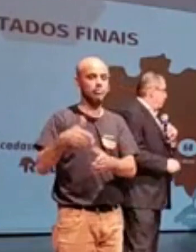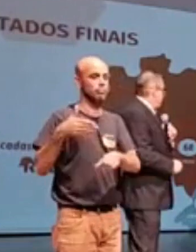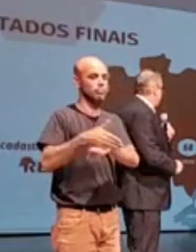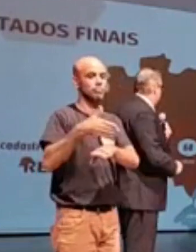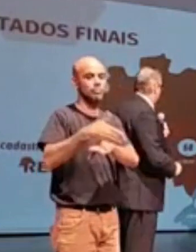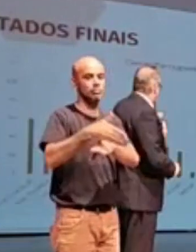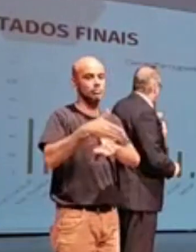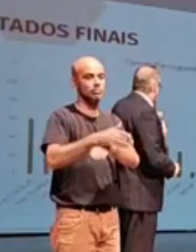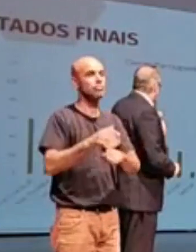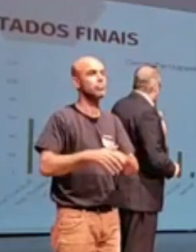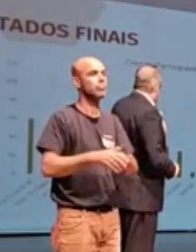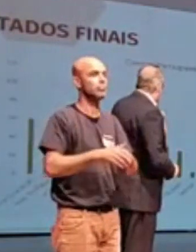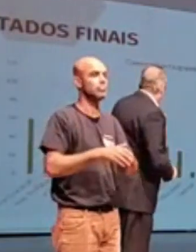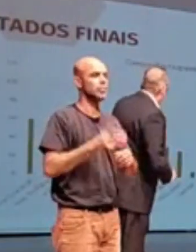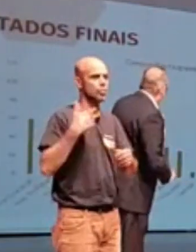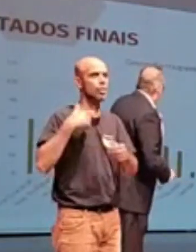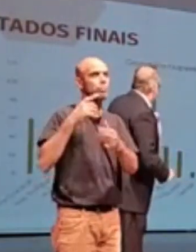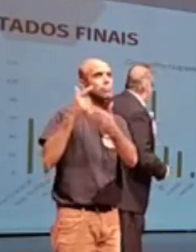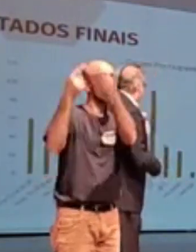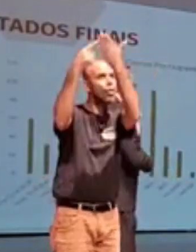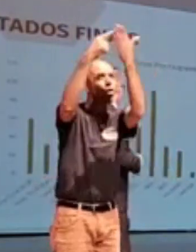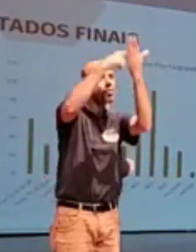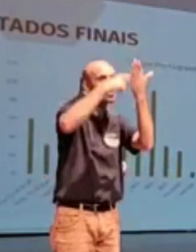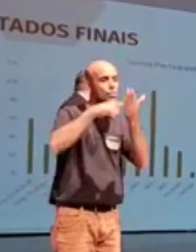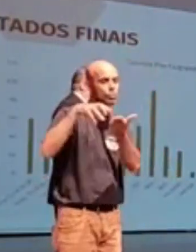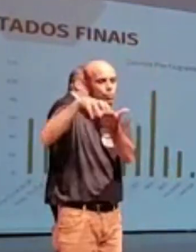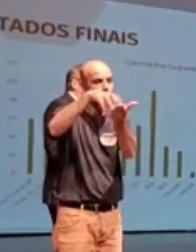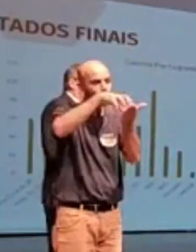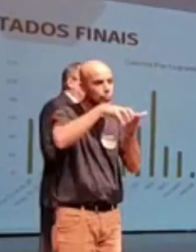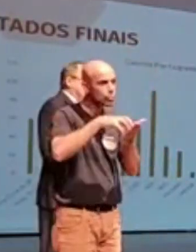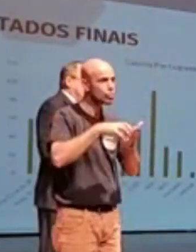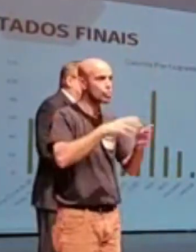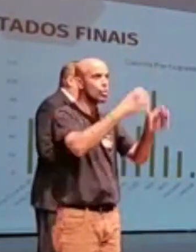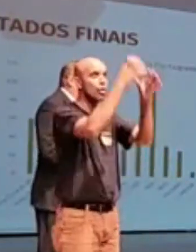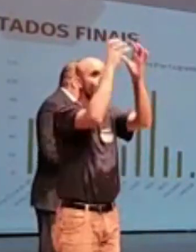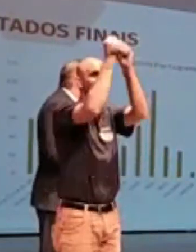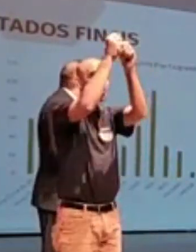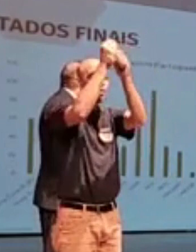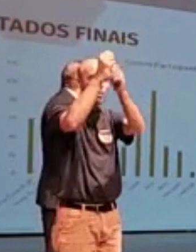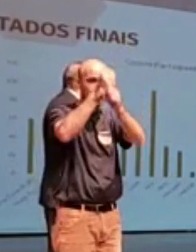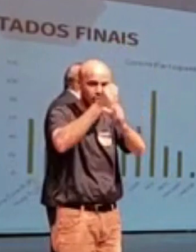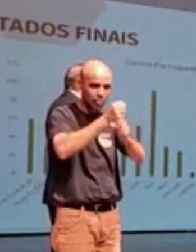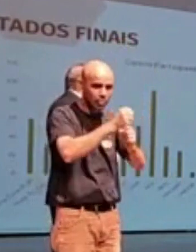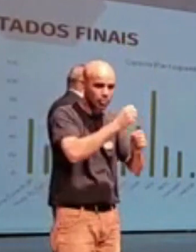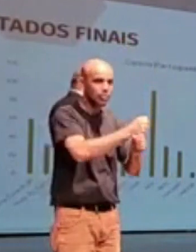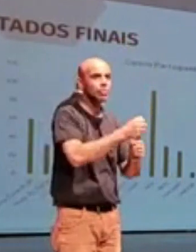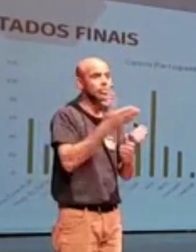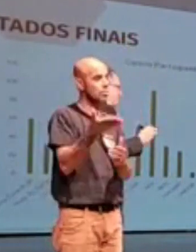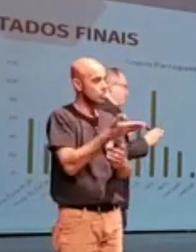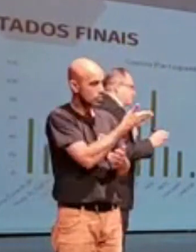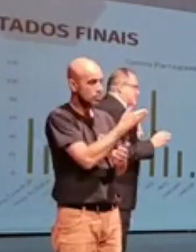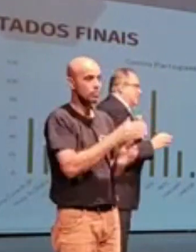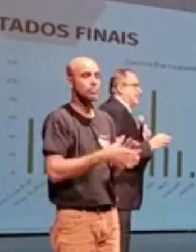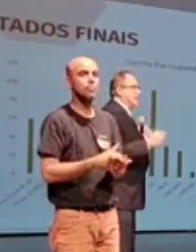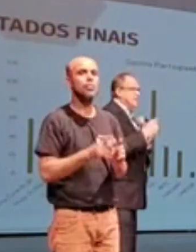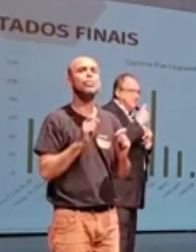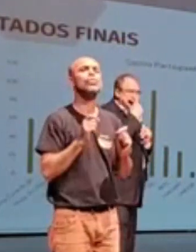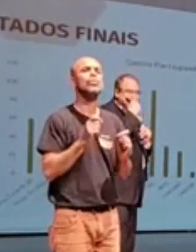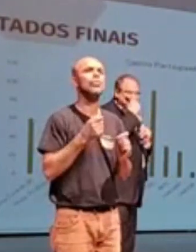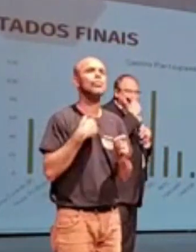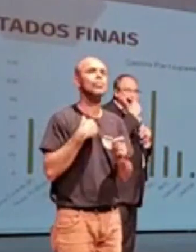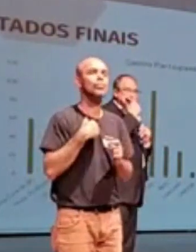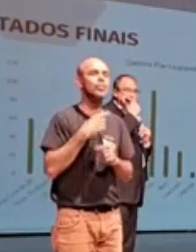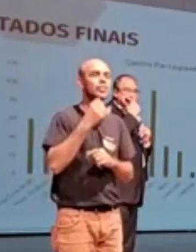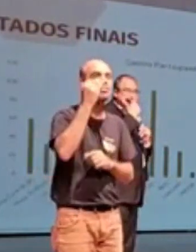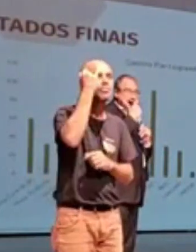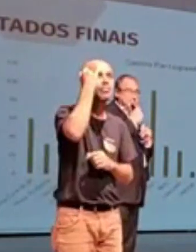A gente fez algumas reuniões com esses centros. Essa aí foi o número de dados de cada centro, né? E qual foi a nossa sacada? Assim,